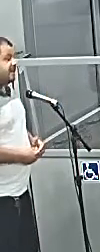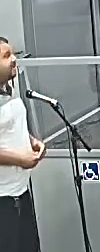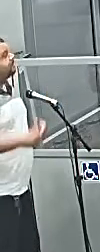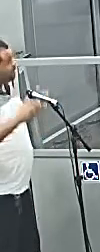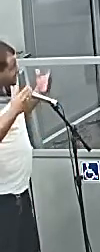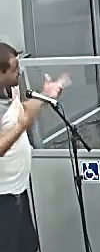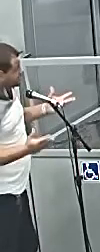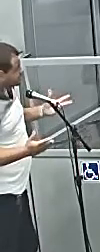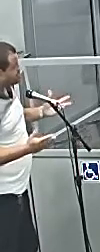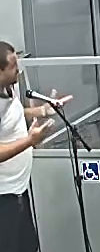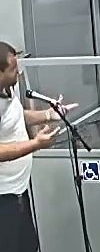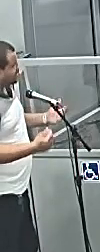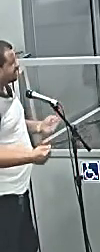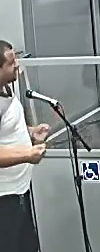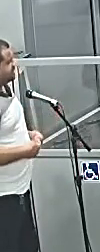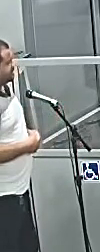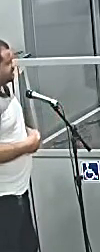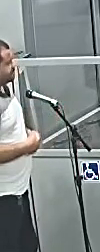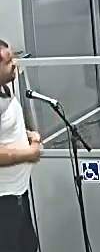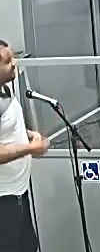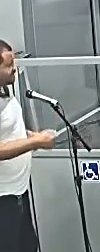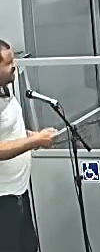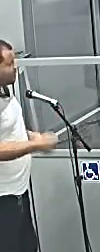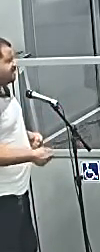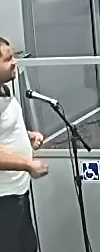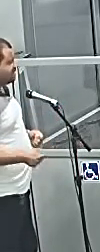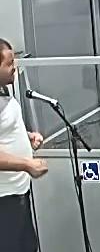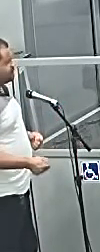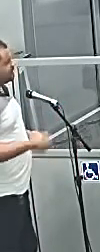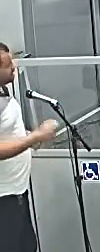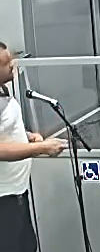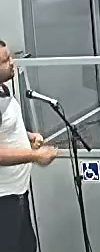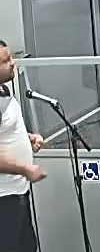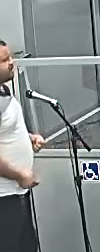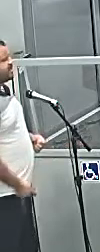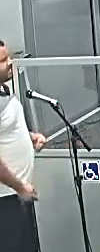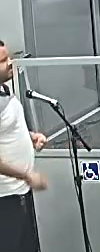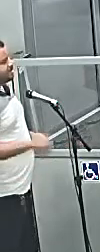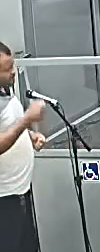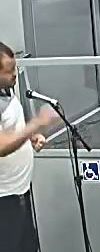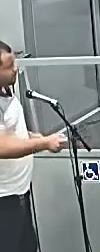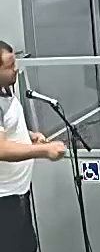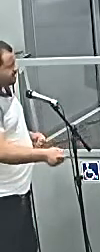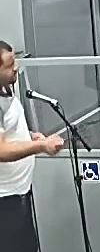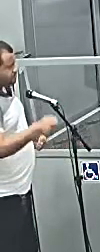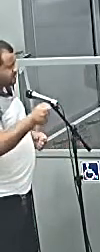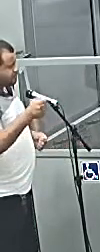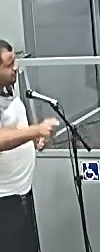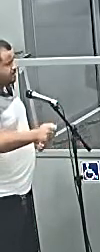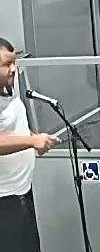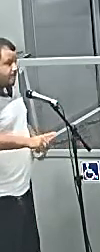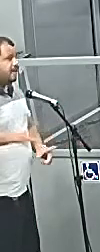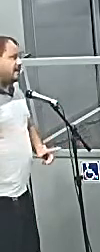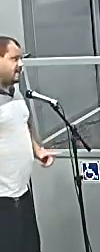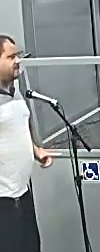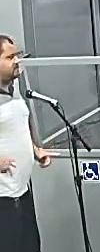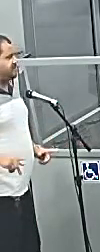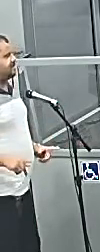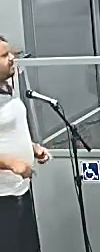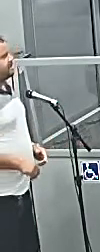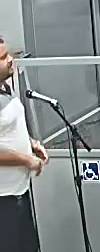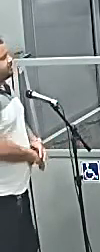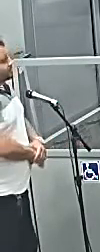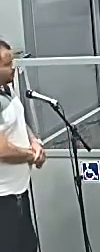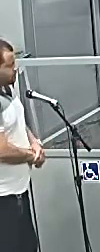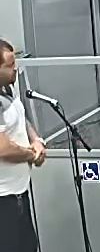e que o brasil siga essa iniciativa que dê realmente direito não só em palavras porque começo a colocar no papel e que as